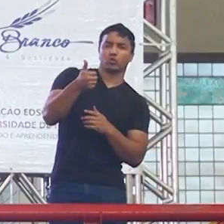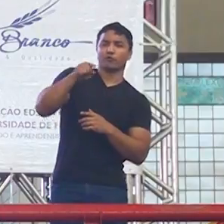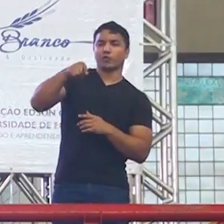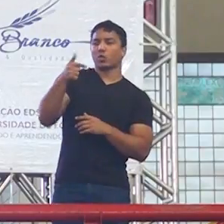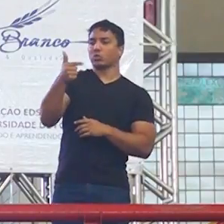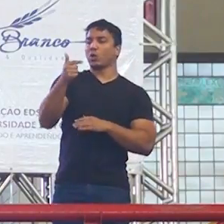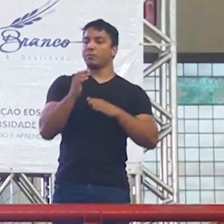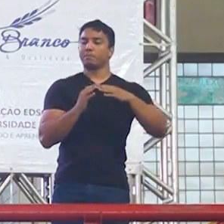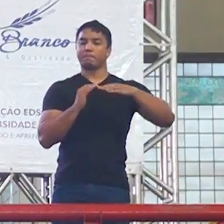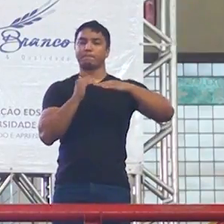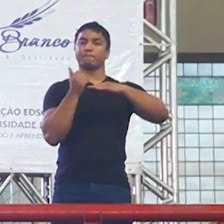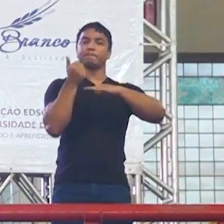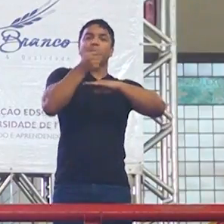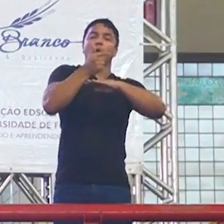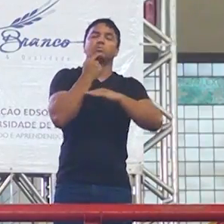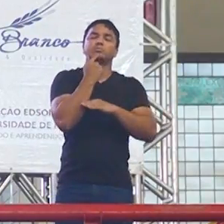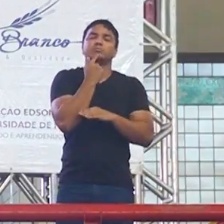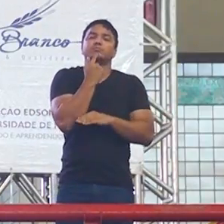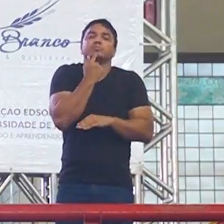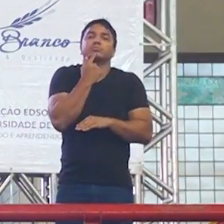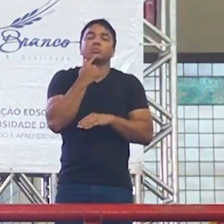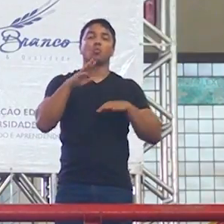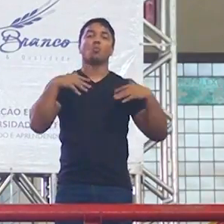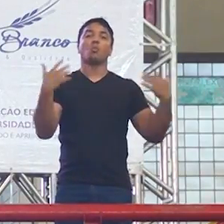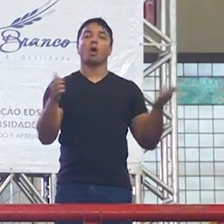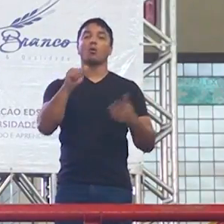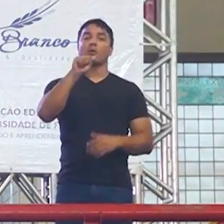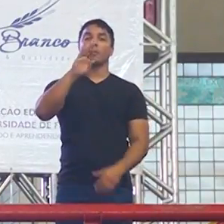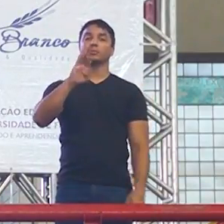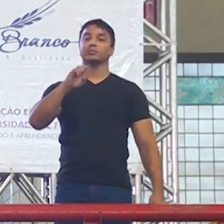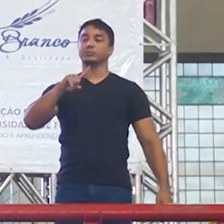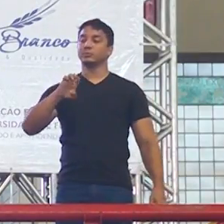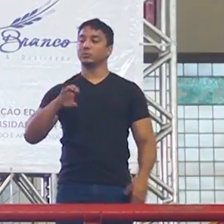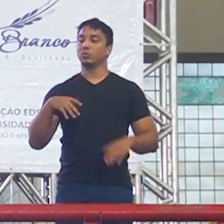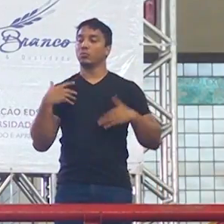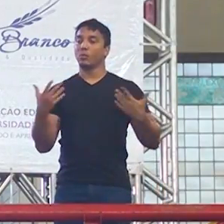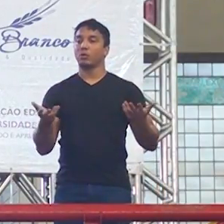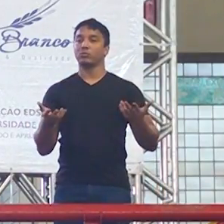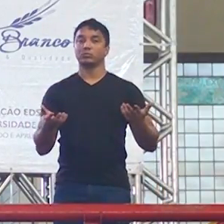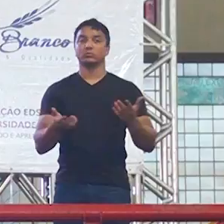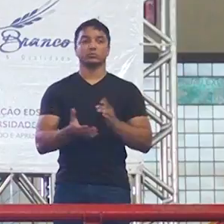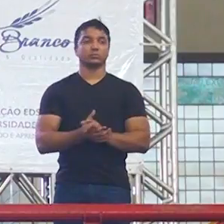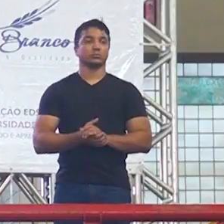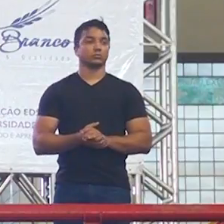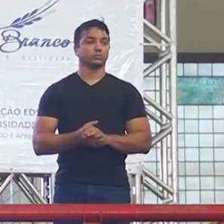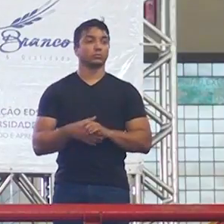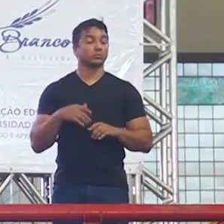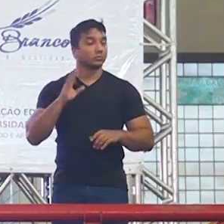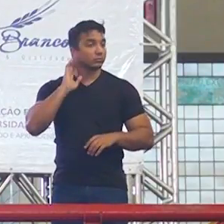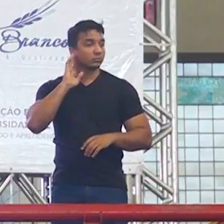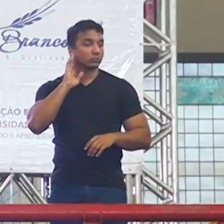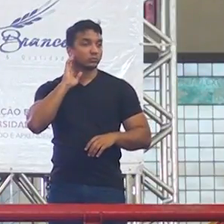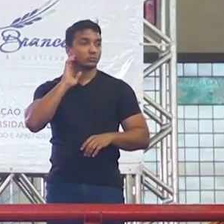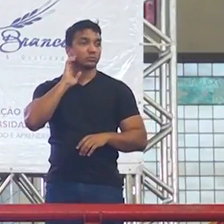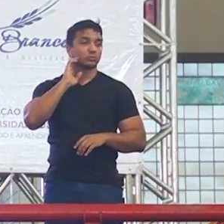maior? Qual é o item que é um pouquinho maior que 21,2 aí? Qual é? Não